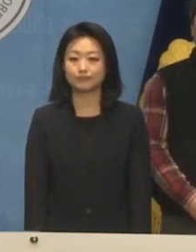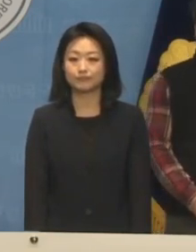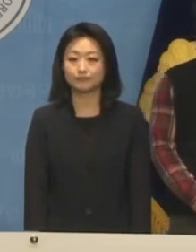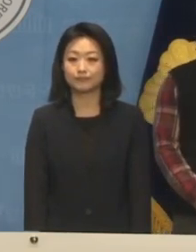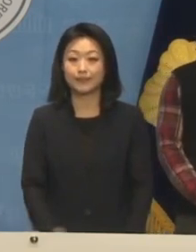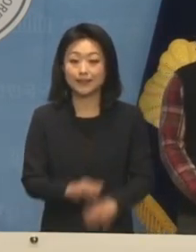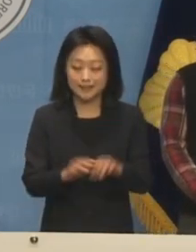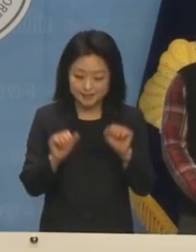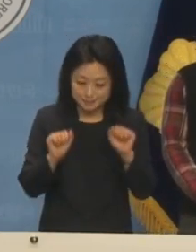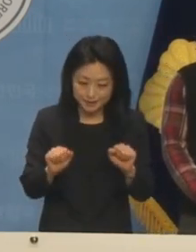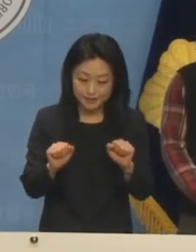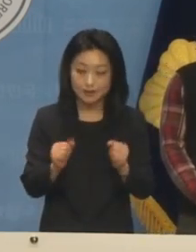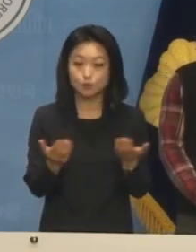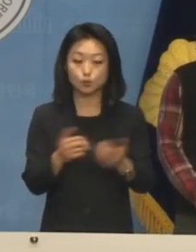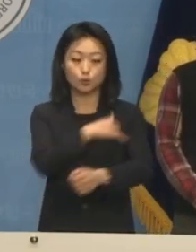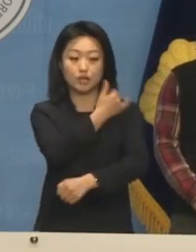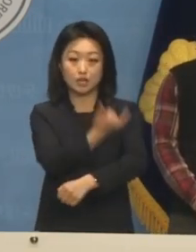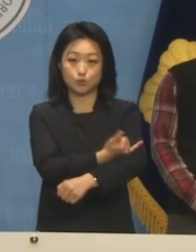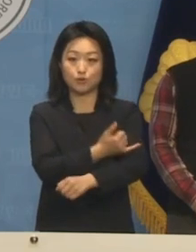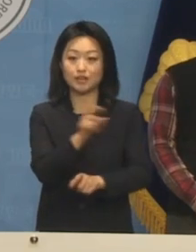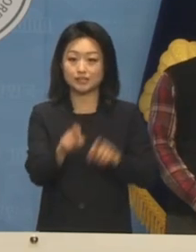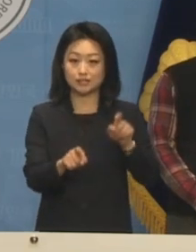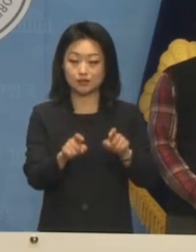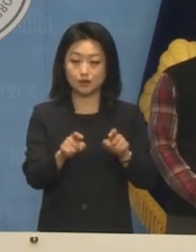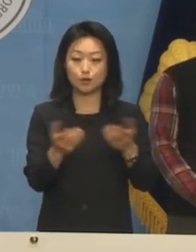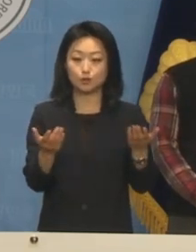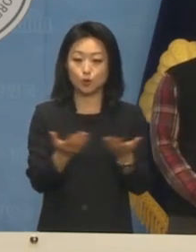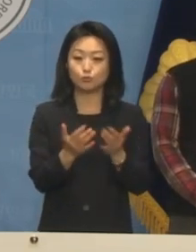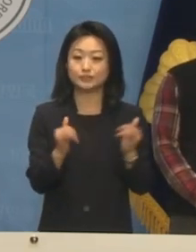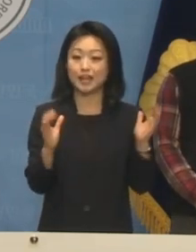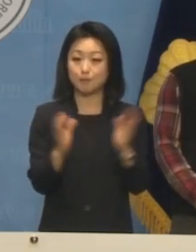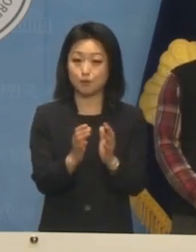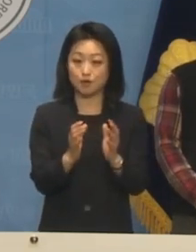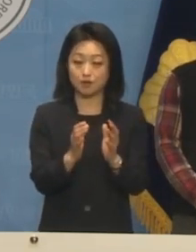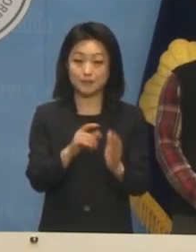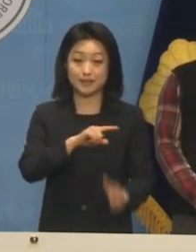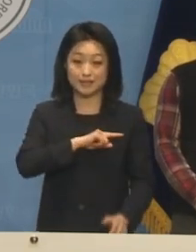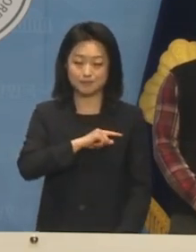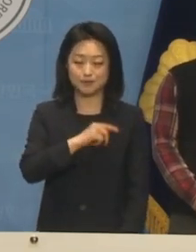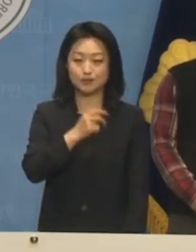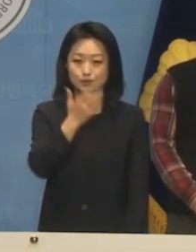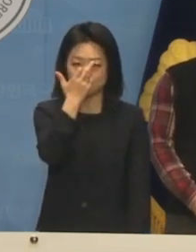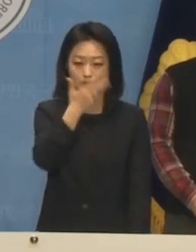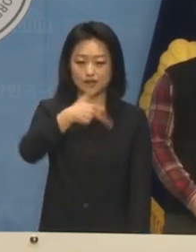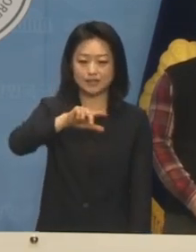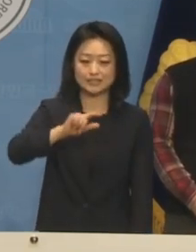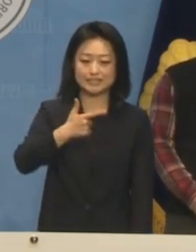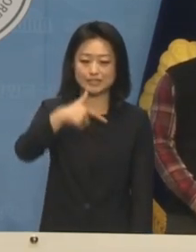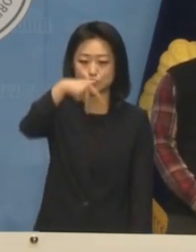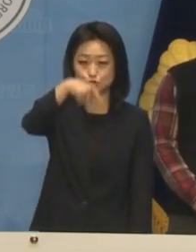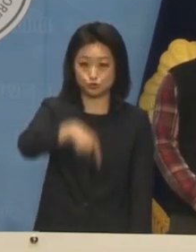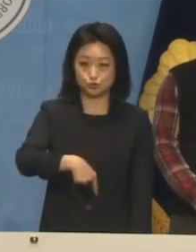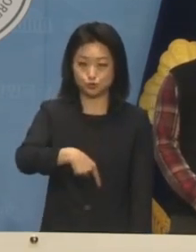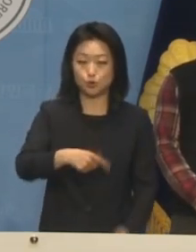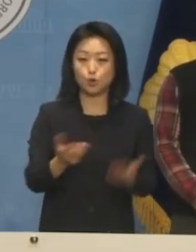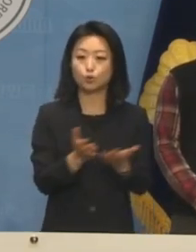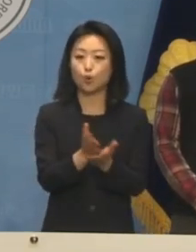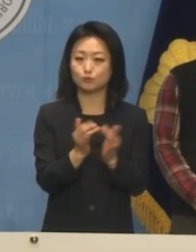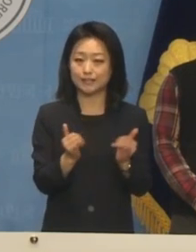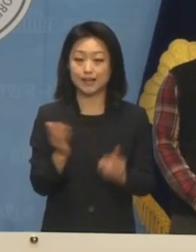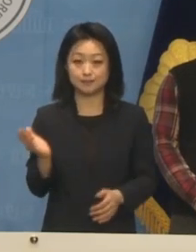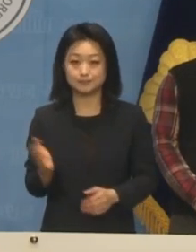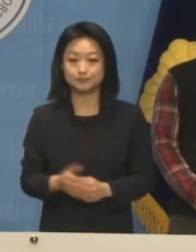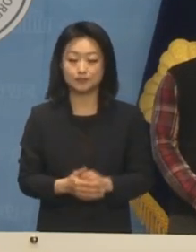네, 안녕하십니까. 노동인권 실현을 위한 노무사 모임 최진수 노무사입니다. 노동위원회는 노사관계